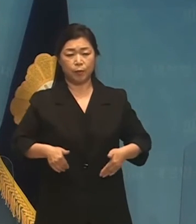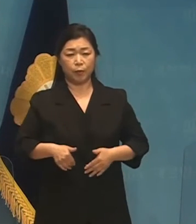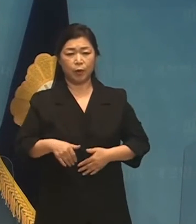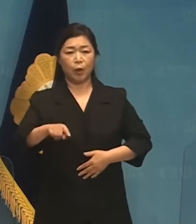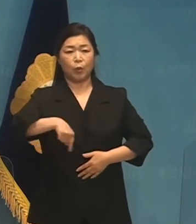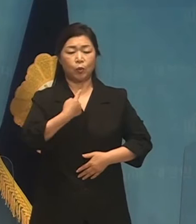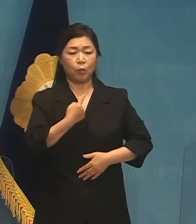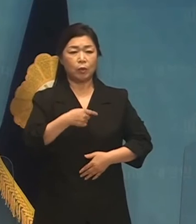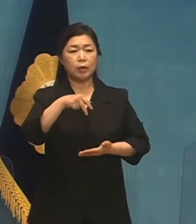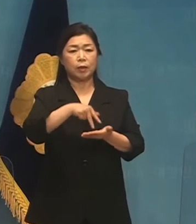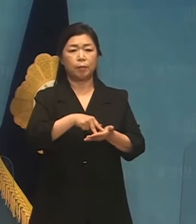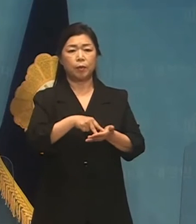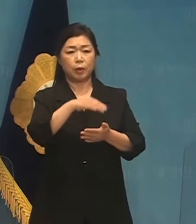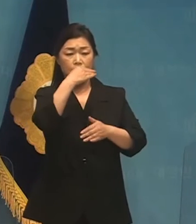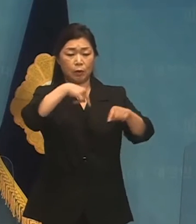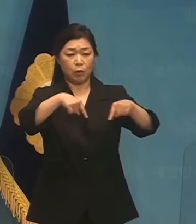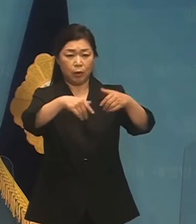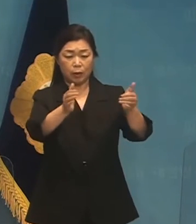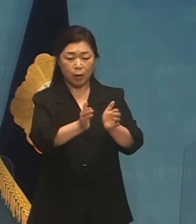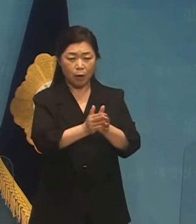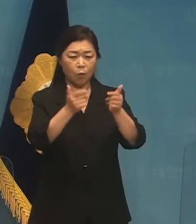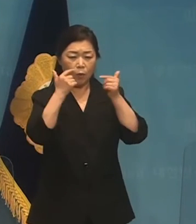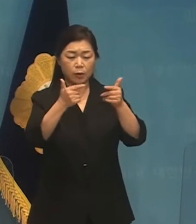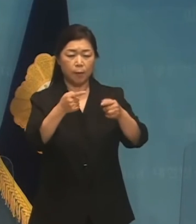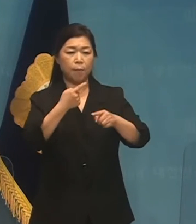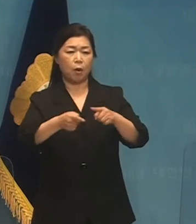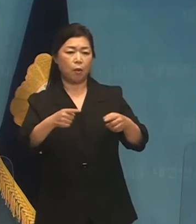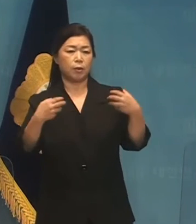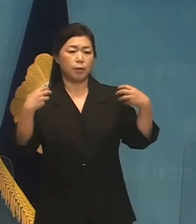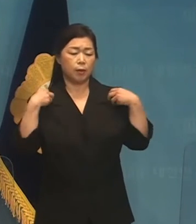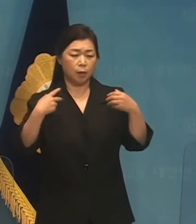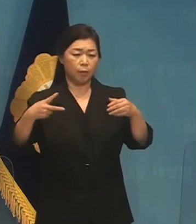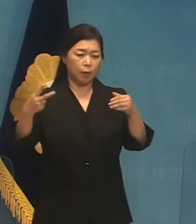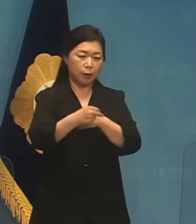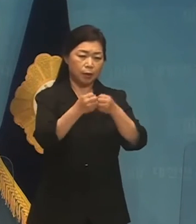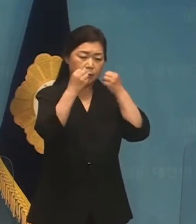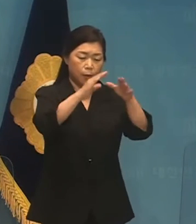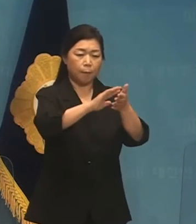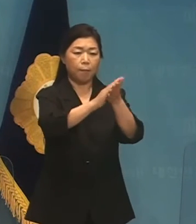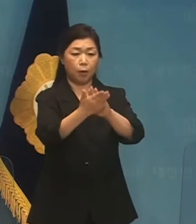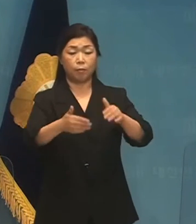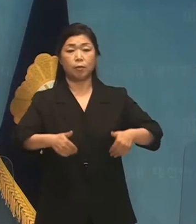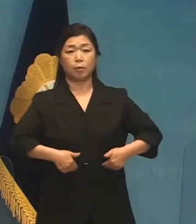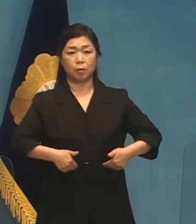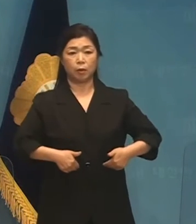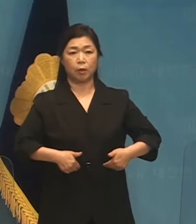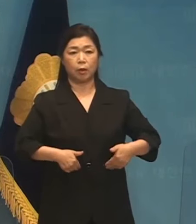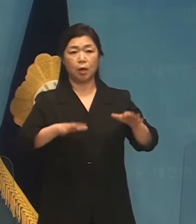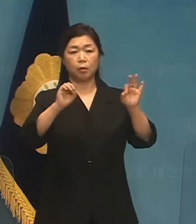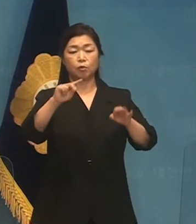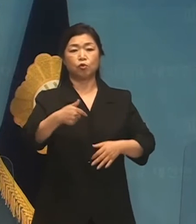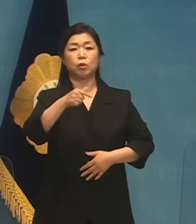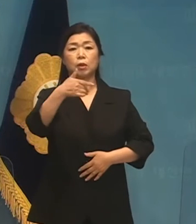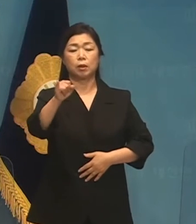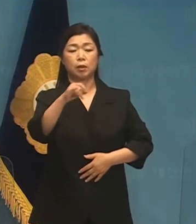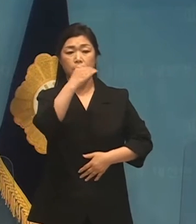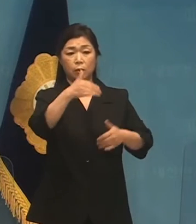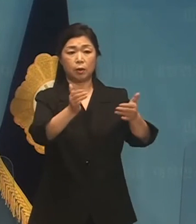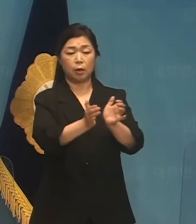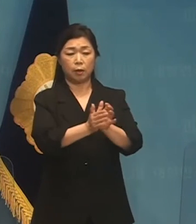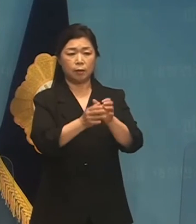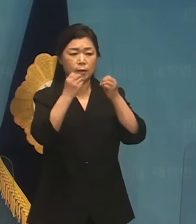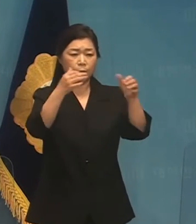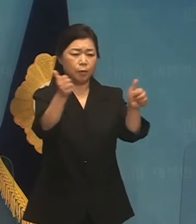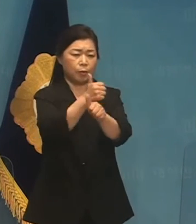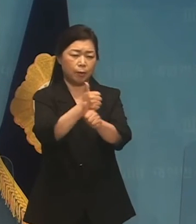일에는 분명한 평가와 책임, 단절과 전환이 필요합니다. 김용기가 정의당